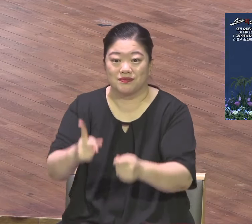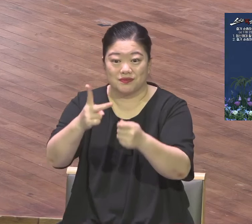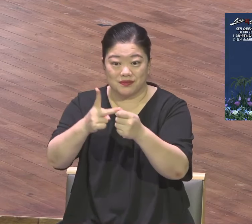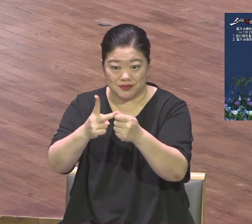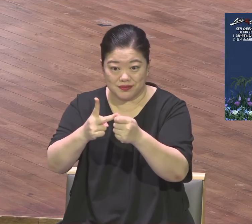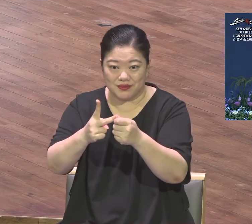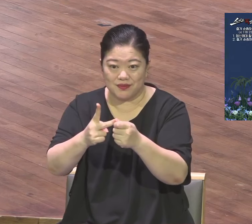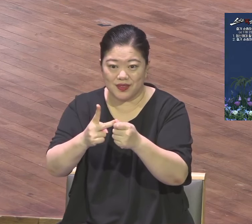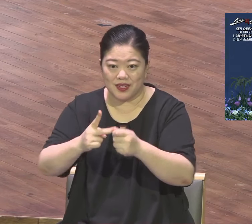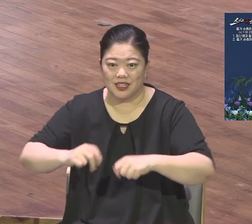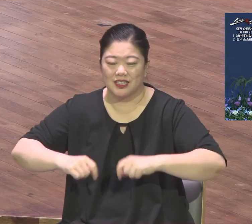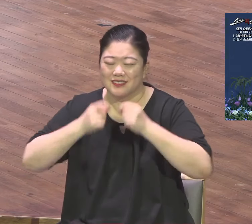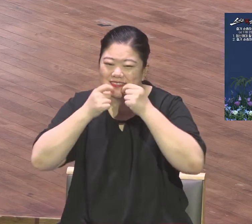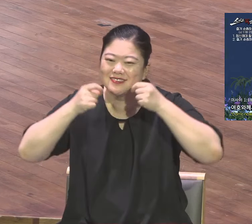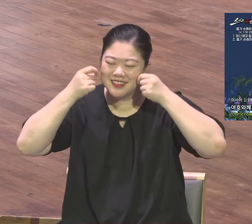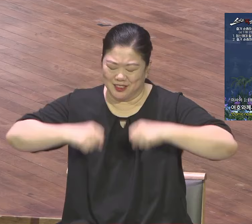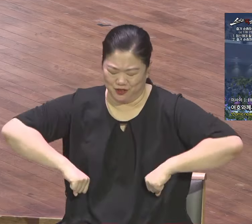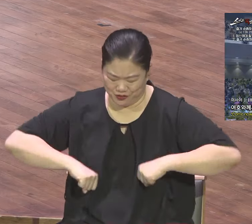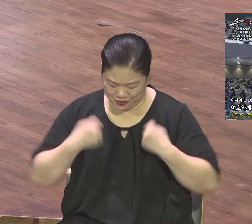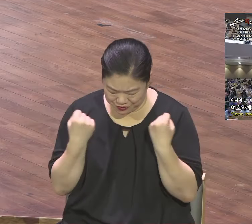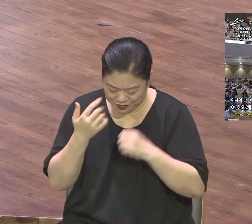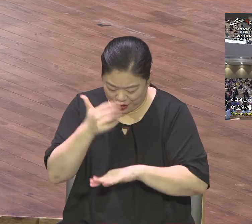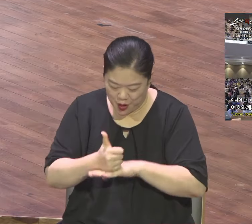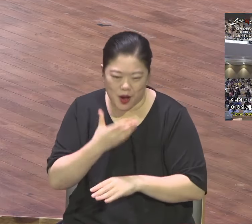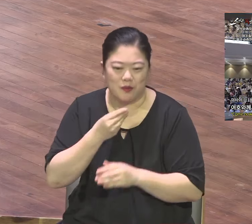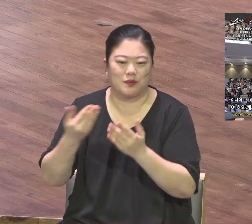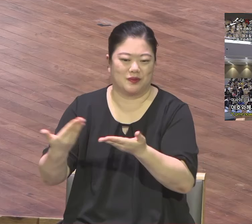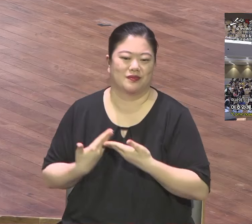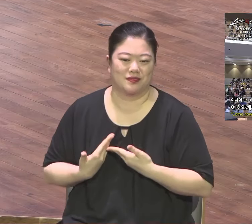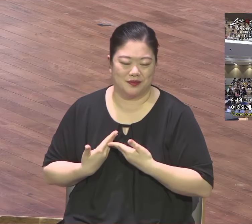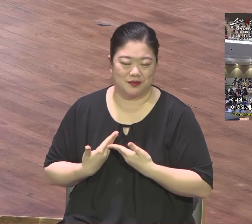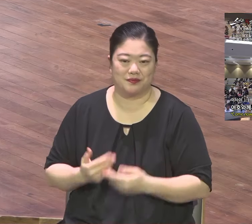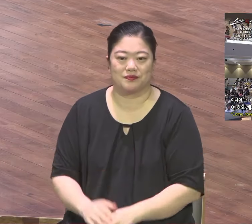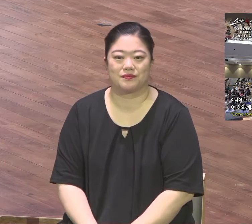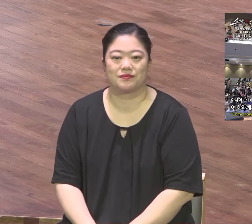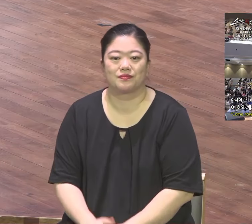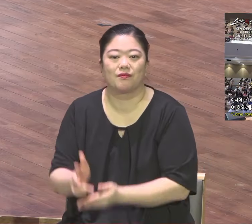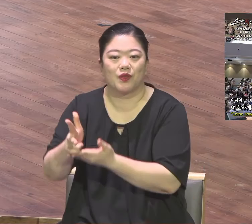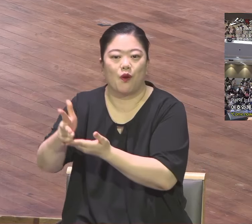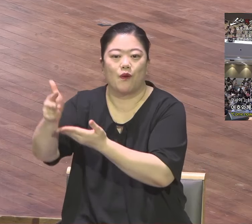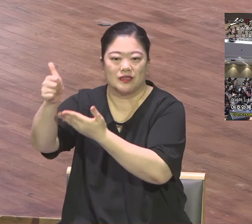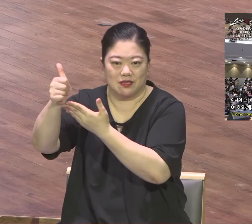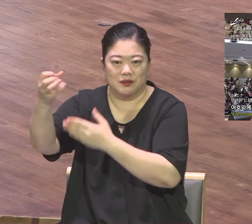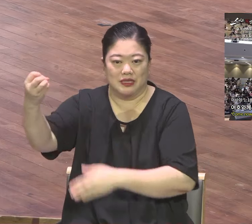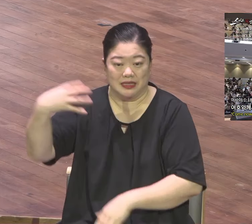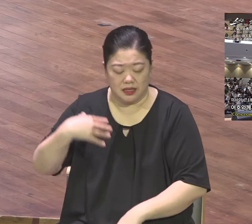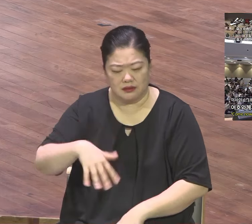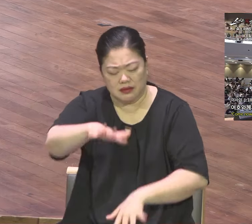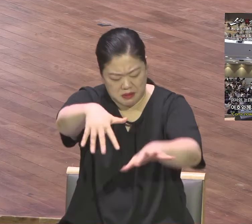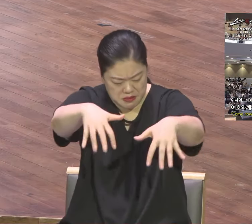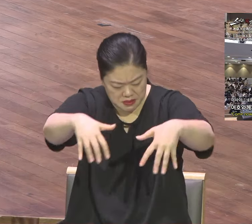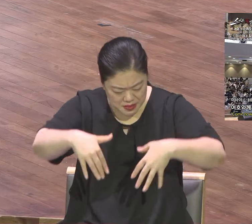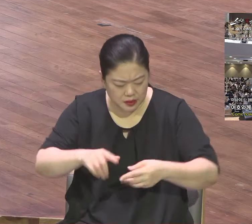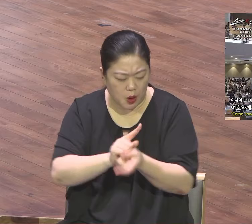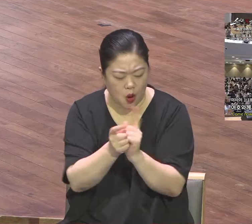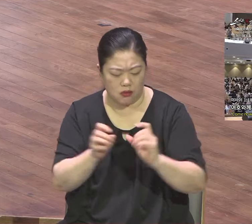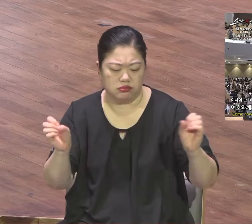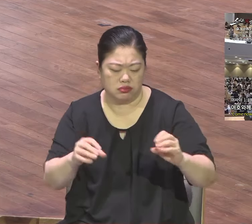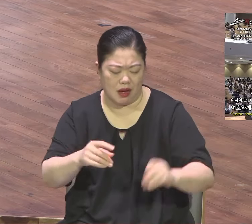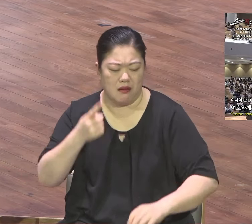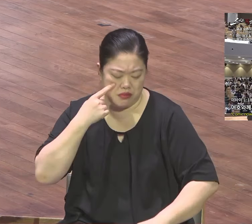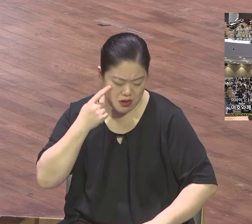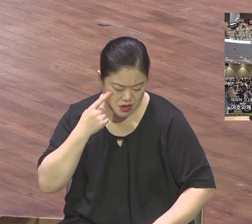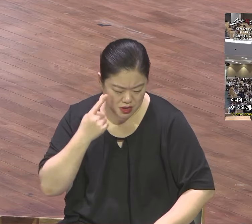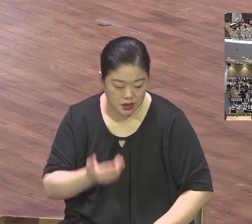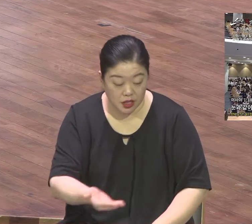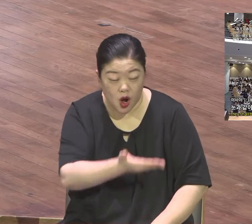자의 복입니다. 18절 봅니다. 여호와께서 말씀하시되 오라 우리가 서로 변론하자 너희의